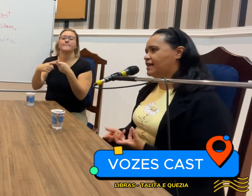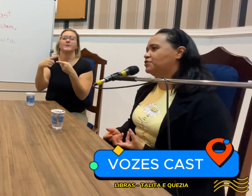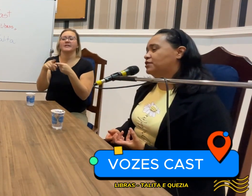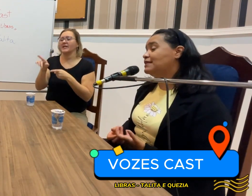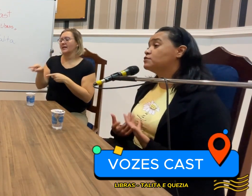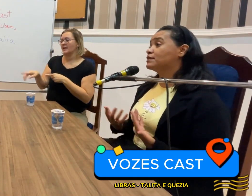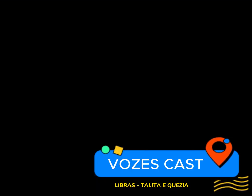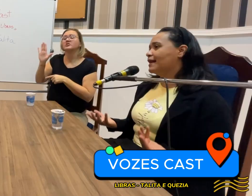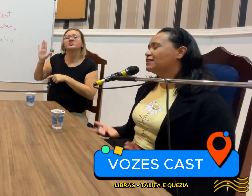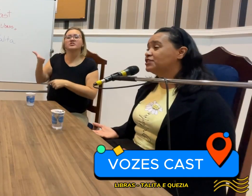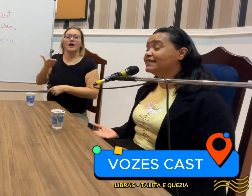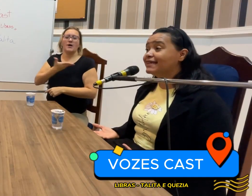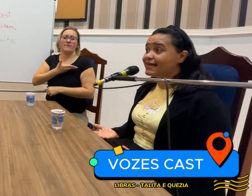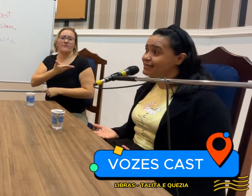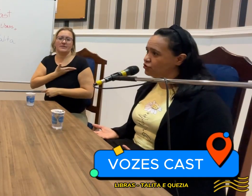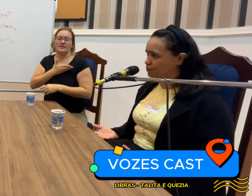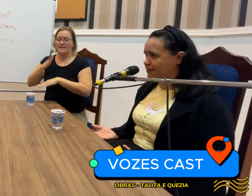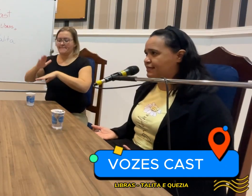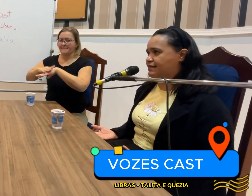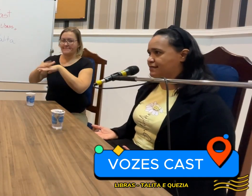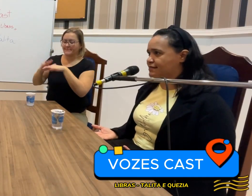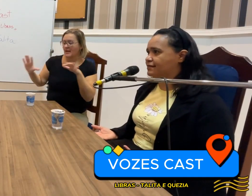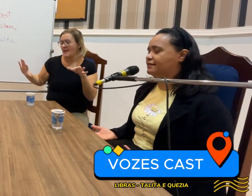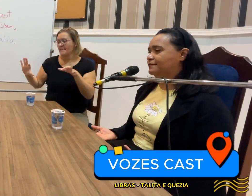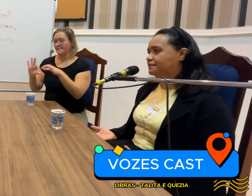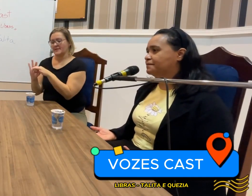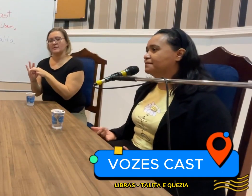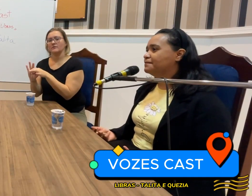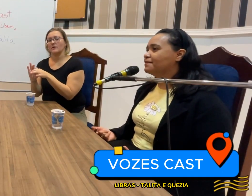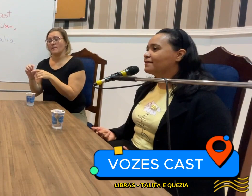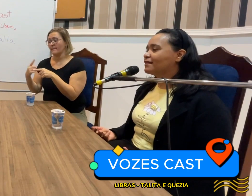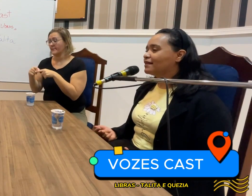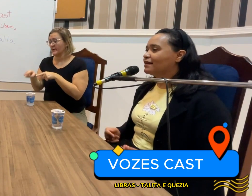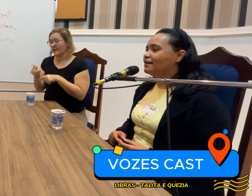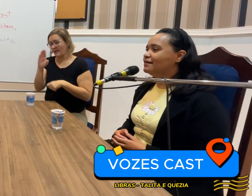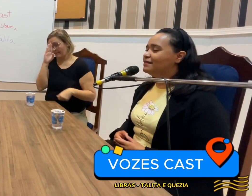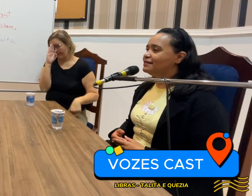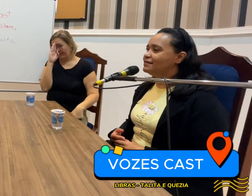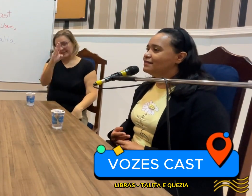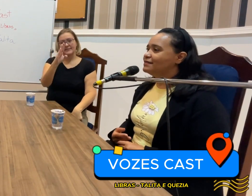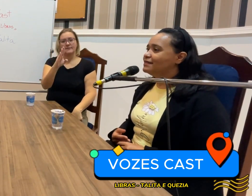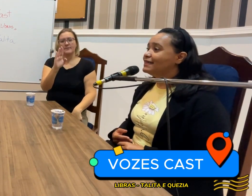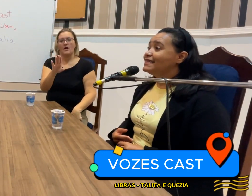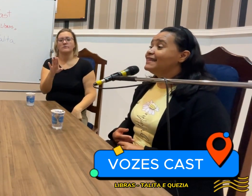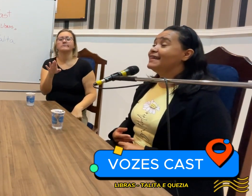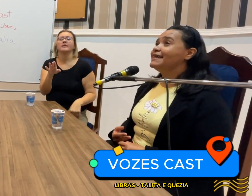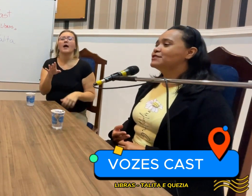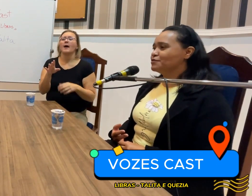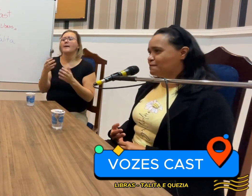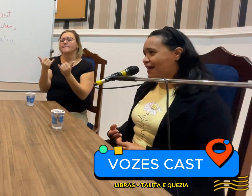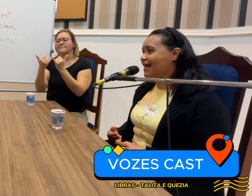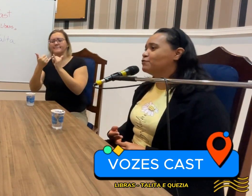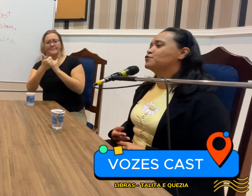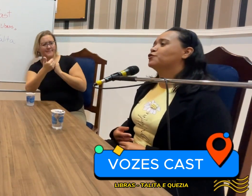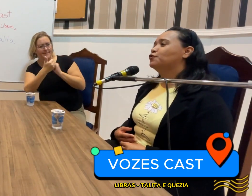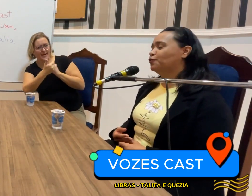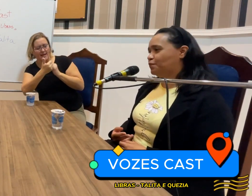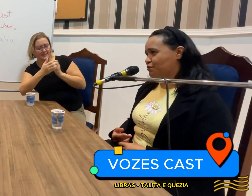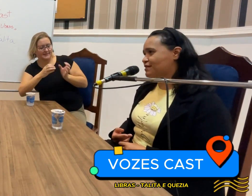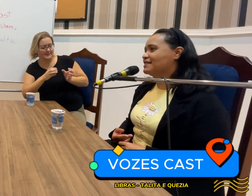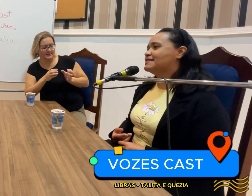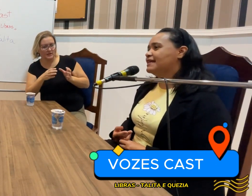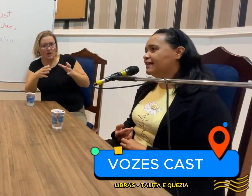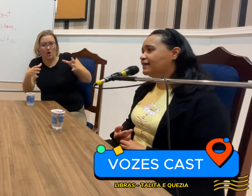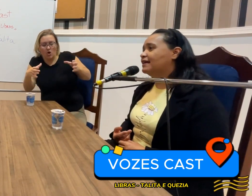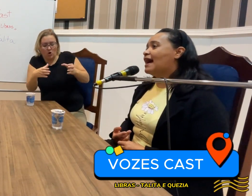com a gente. Isso também é de grande importância. Então, monta como se fossem os pequenos grupos, né? Isso, os pequenos grupos. Os